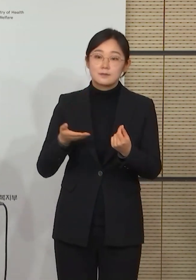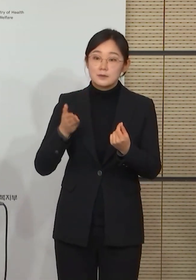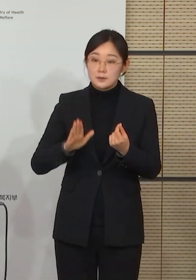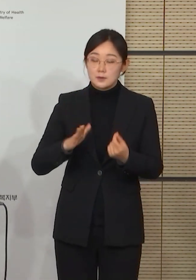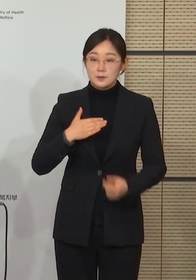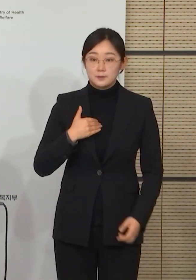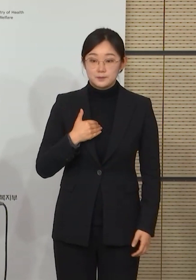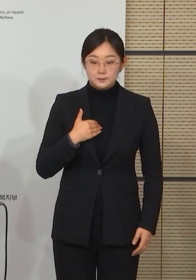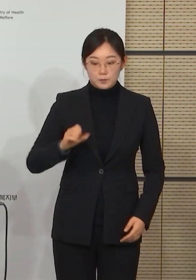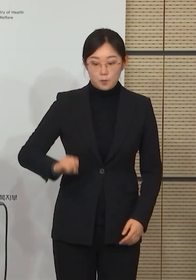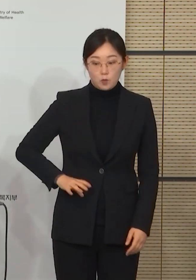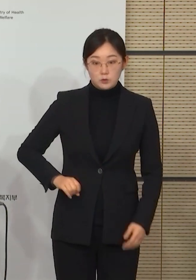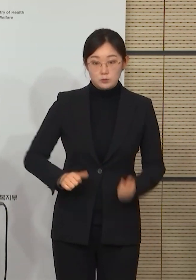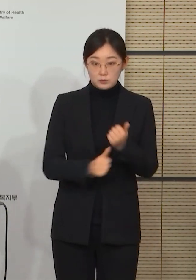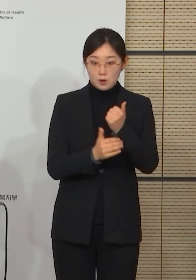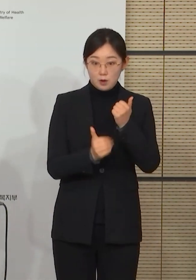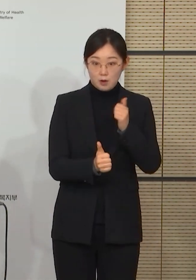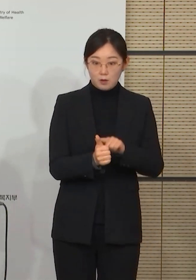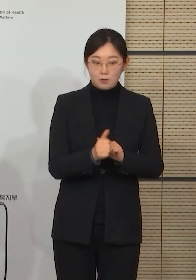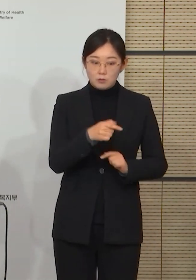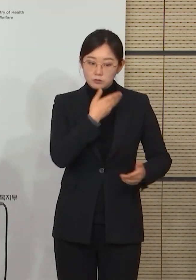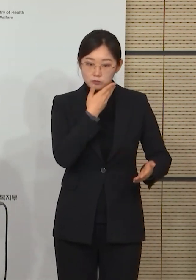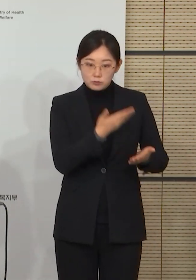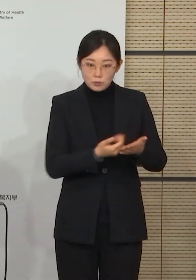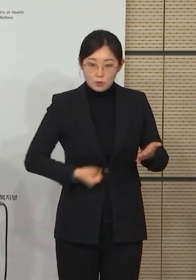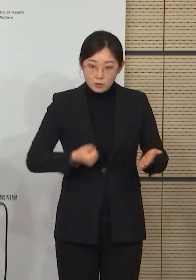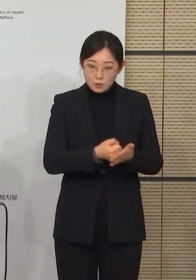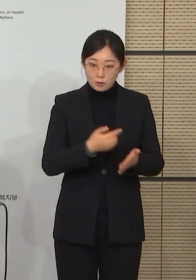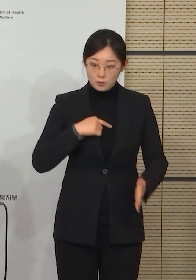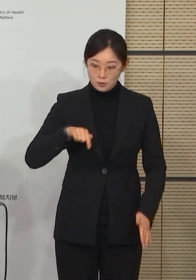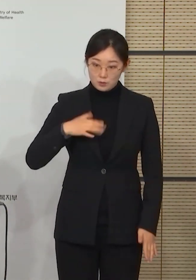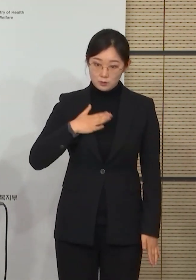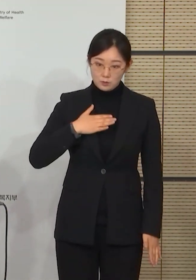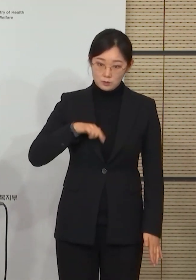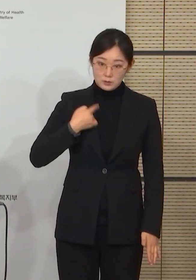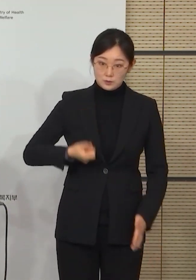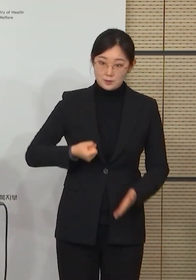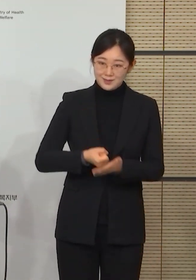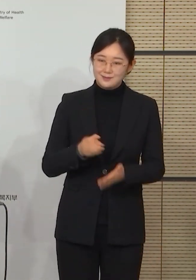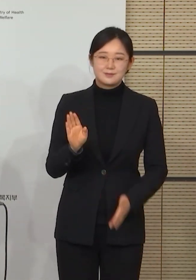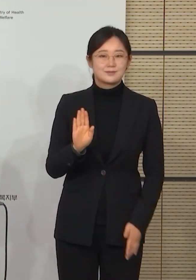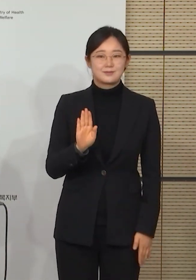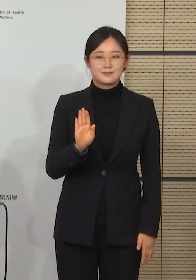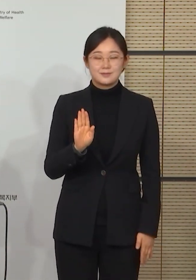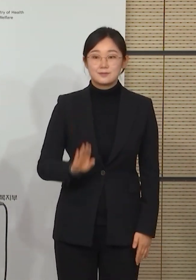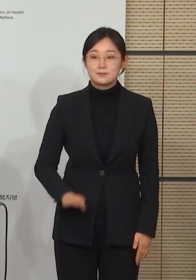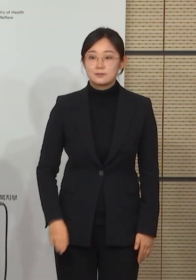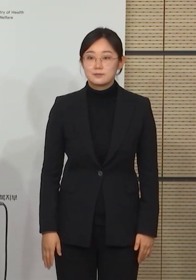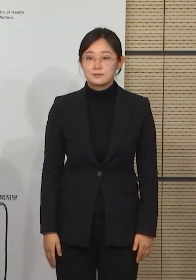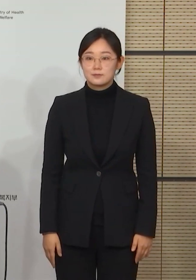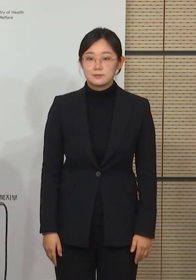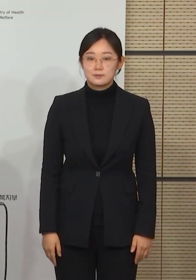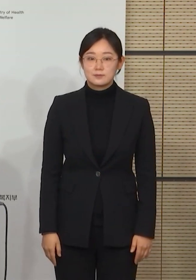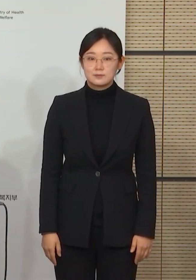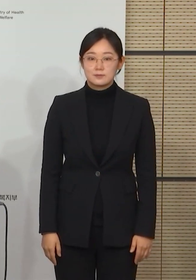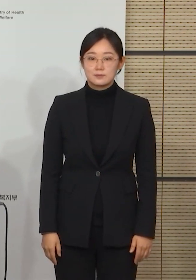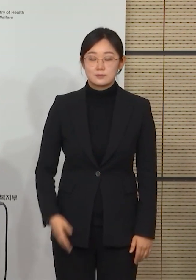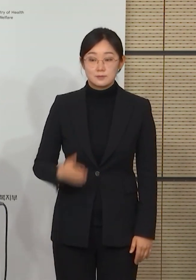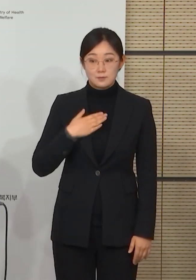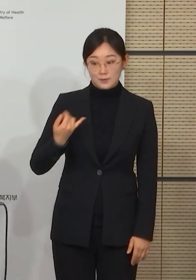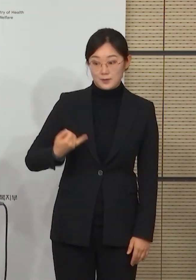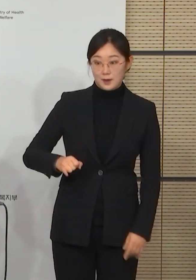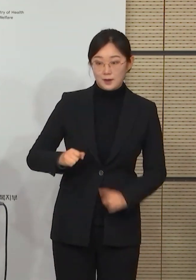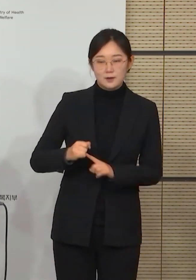그런데 복지부 차관이 이 중요한 결정을 혼자 다 결정하는 건 아니잖아요. 그리고 저희